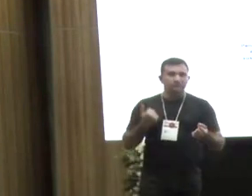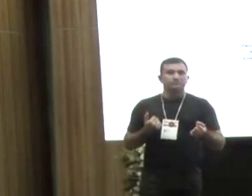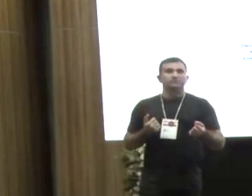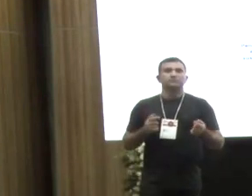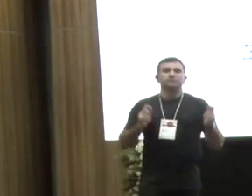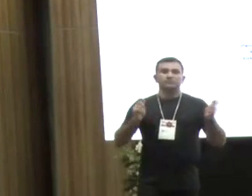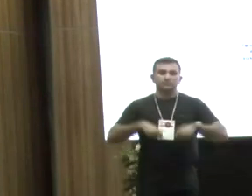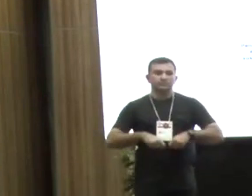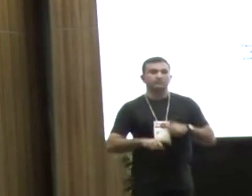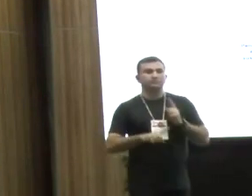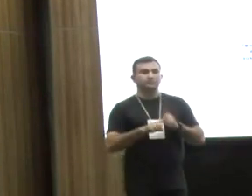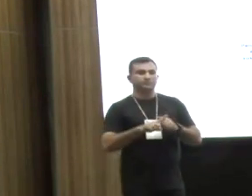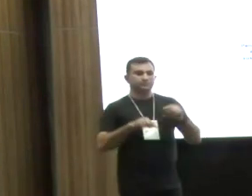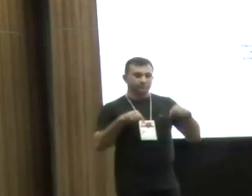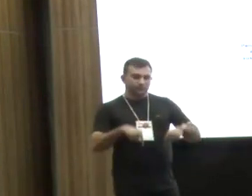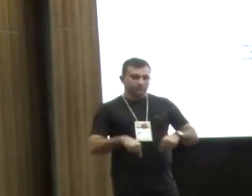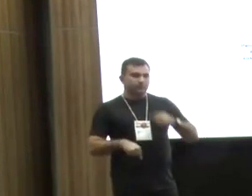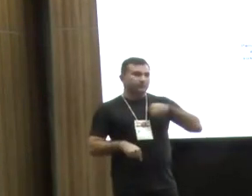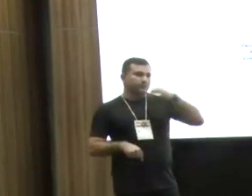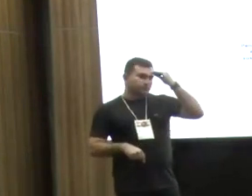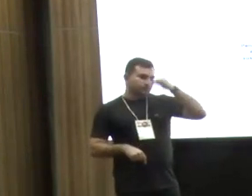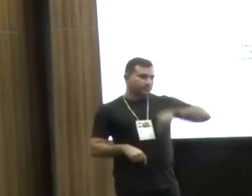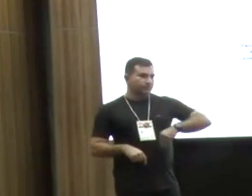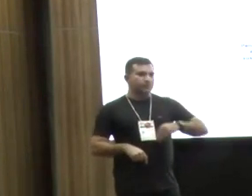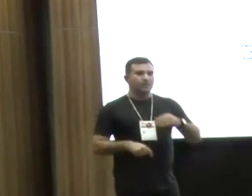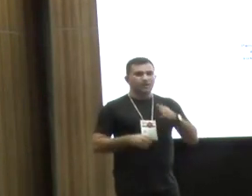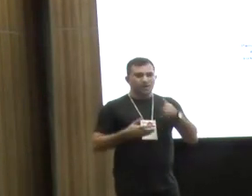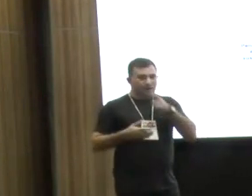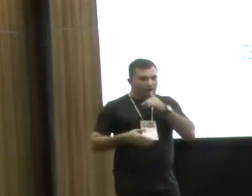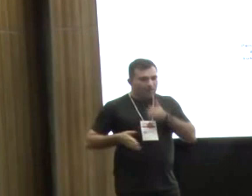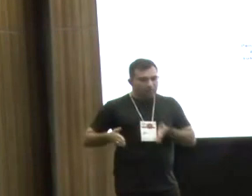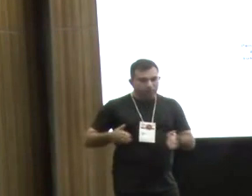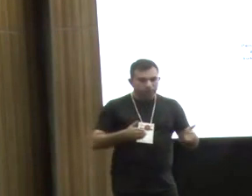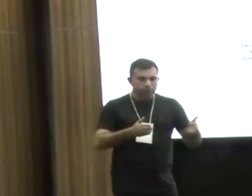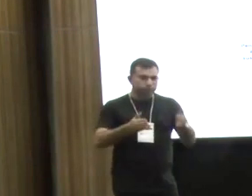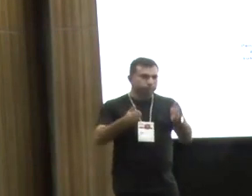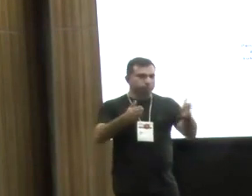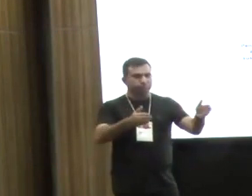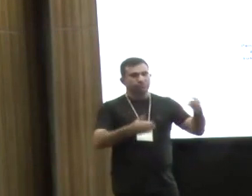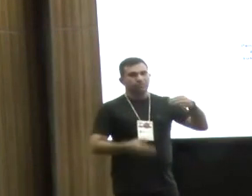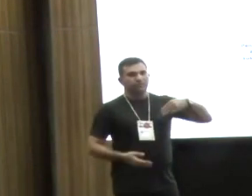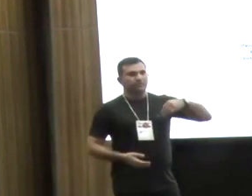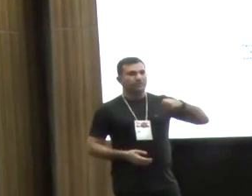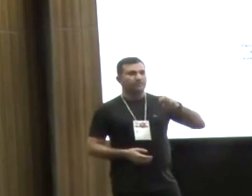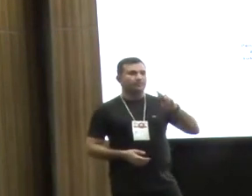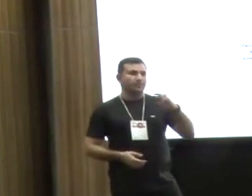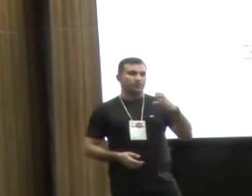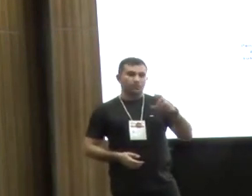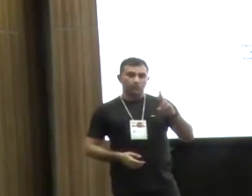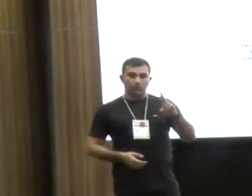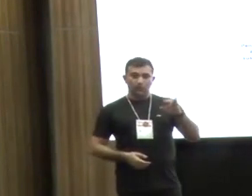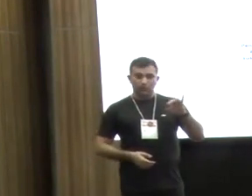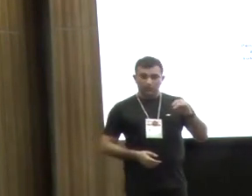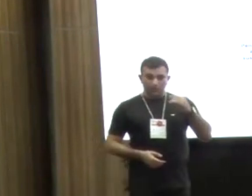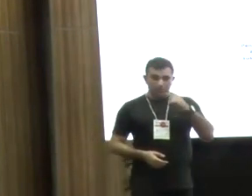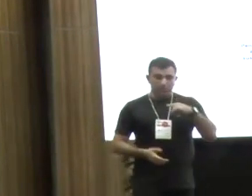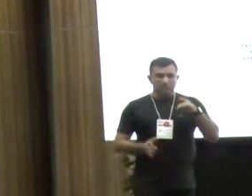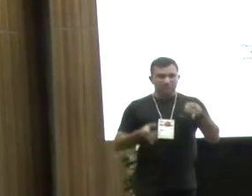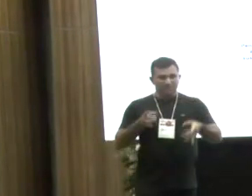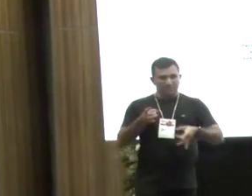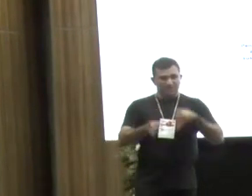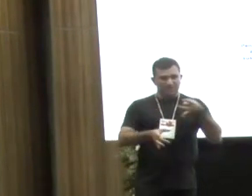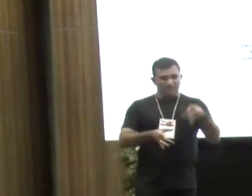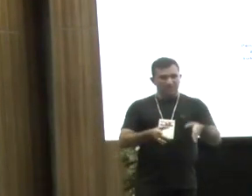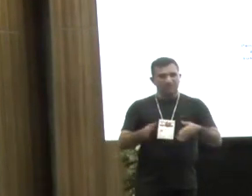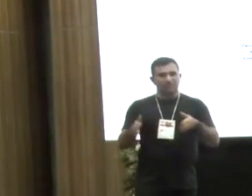que eu vou destruir rios com mercúrio ou acabar com povos tradicionais. Pela